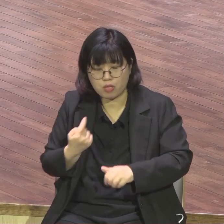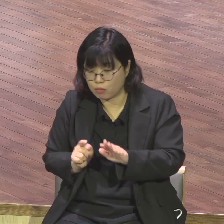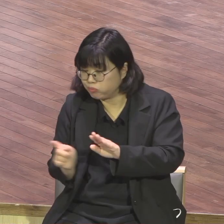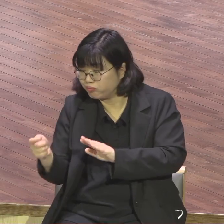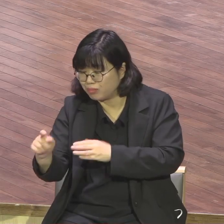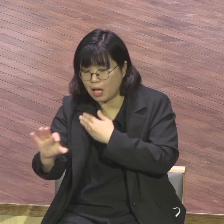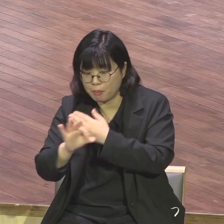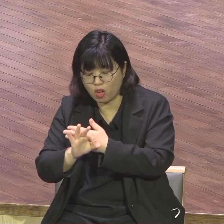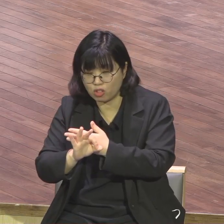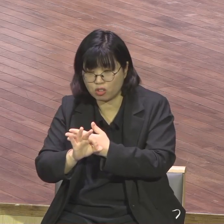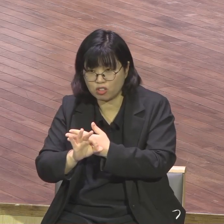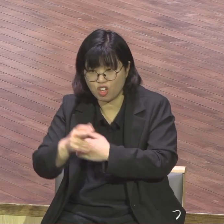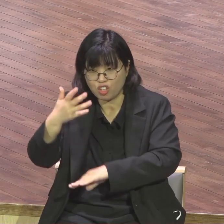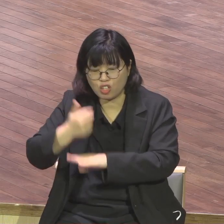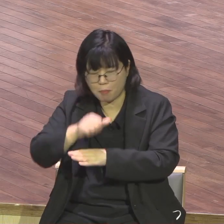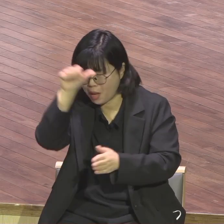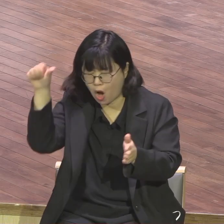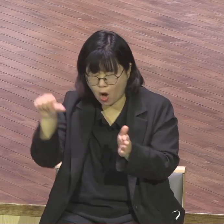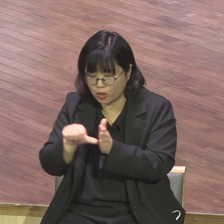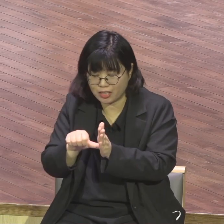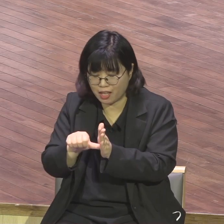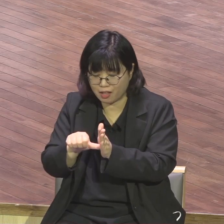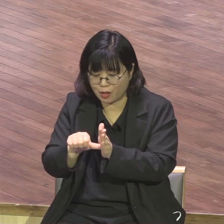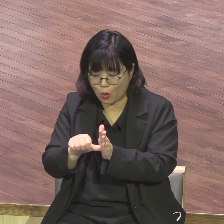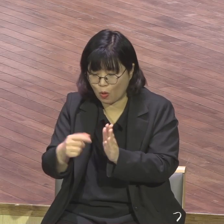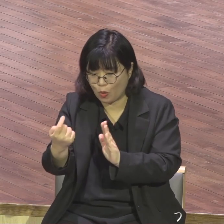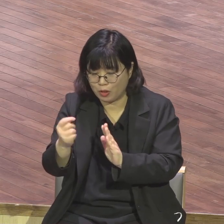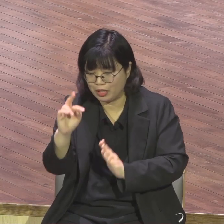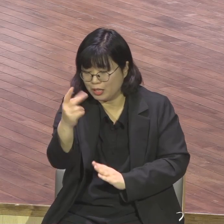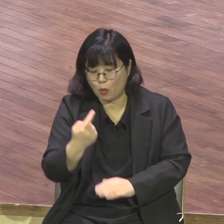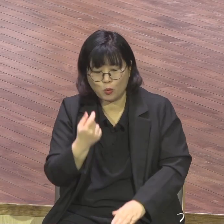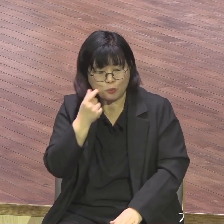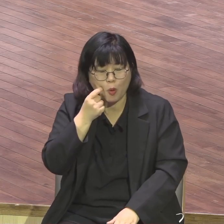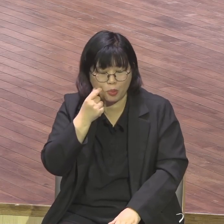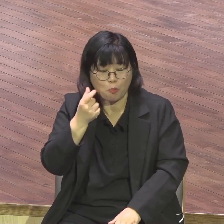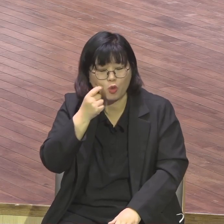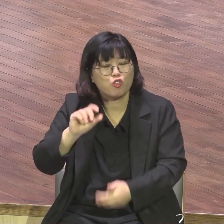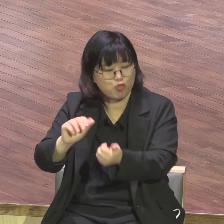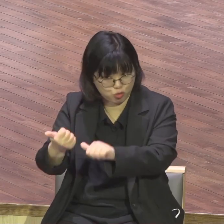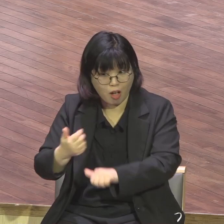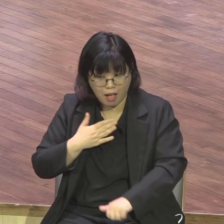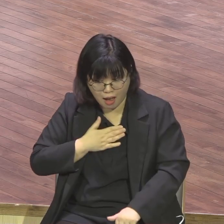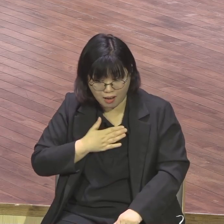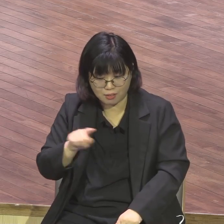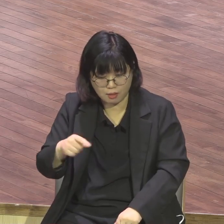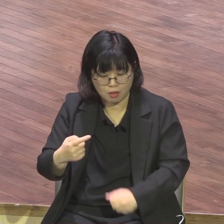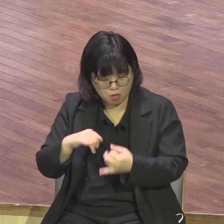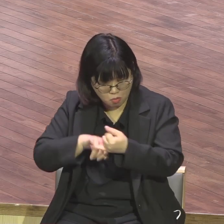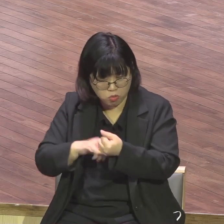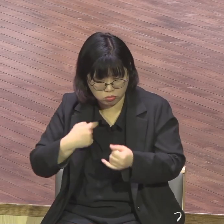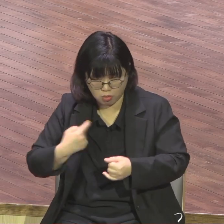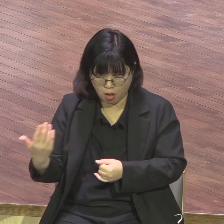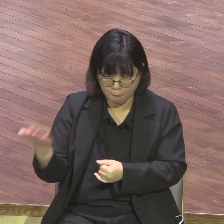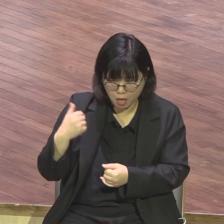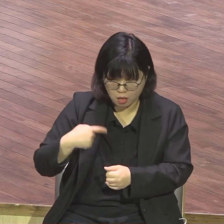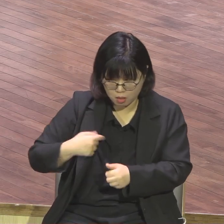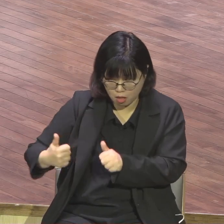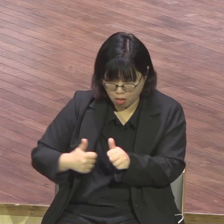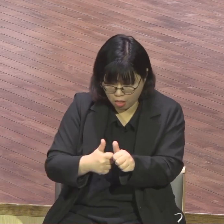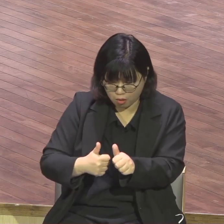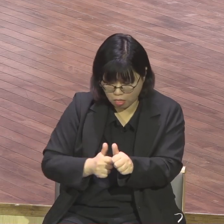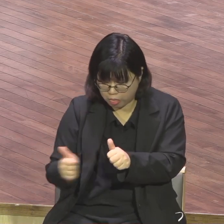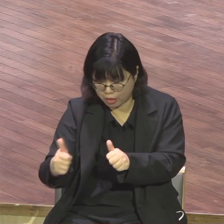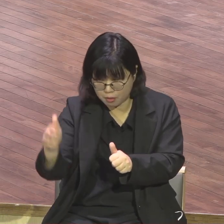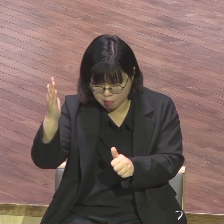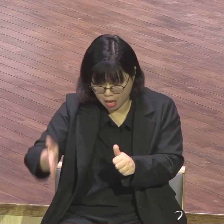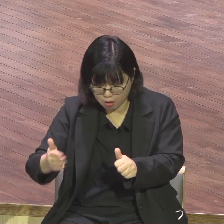도시. 파가지고 파고 파고 이래가지고 막 그냥 얼마나 문이 많은지 길이